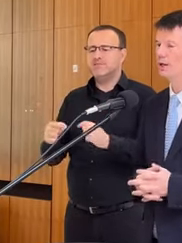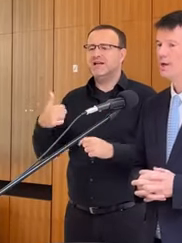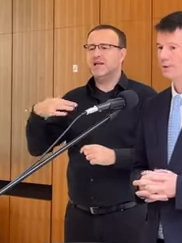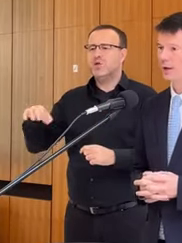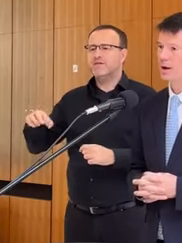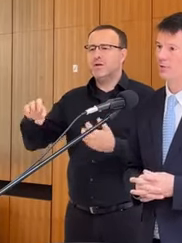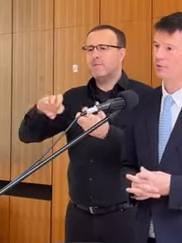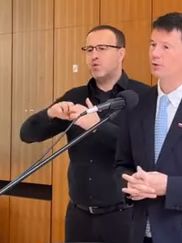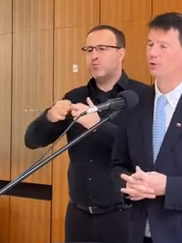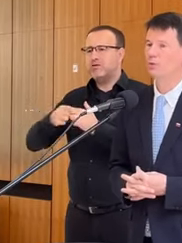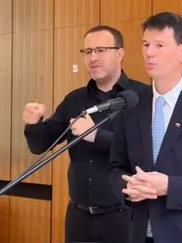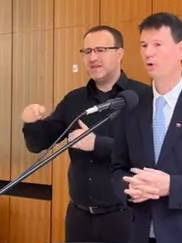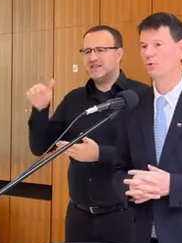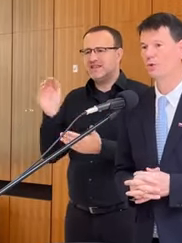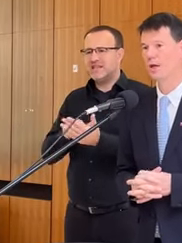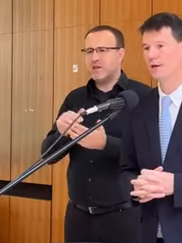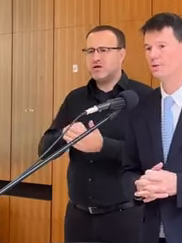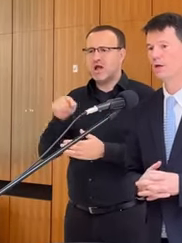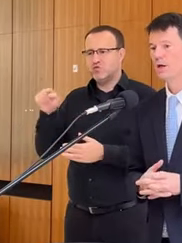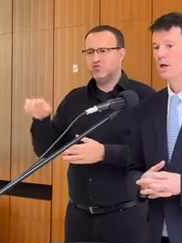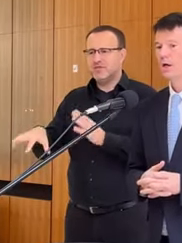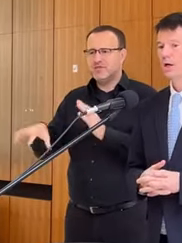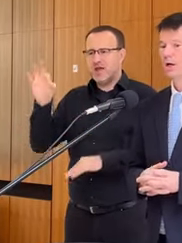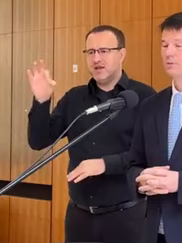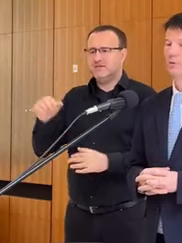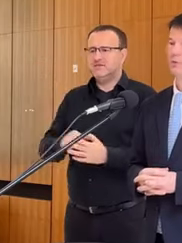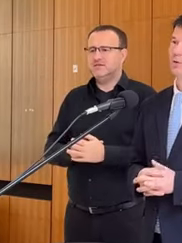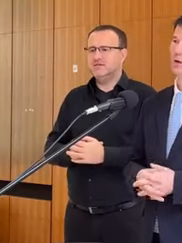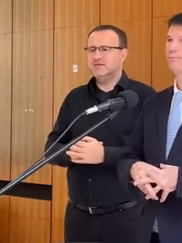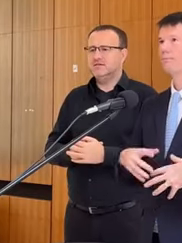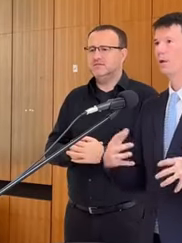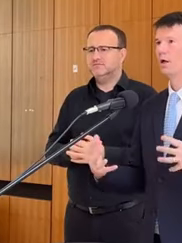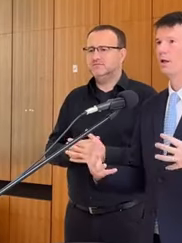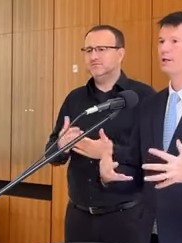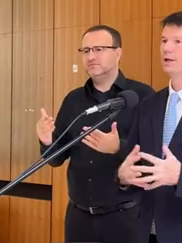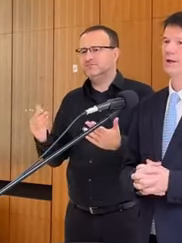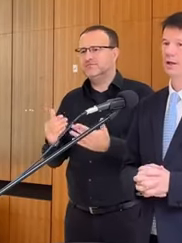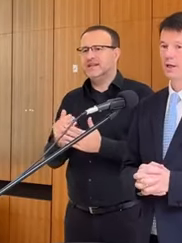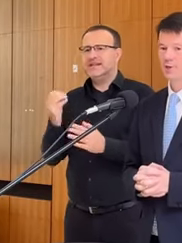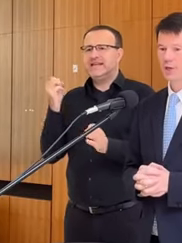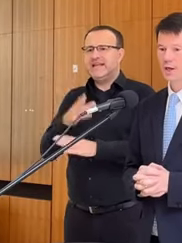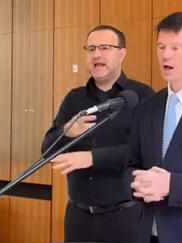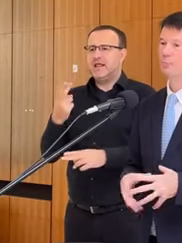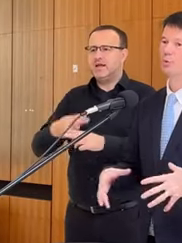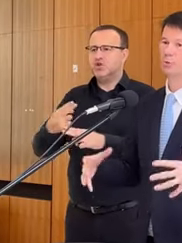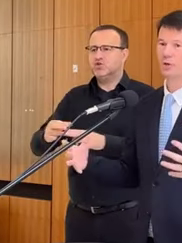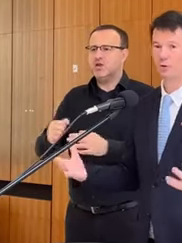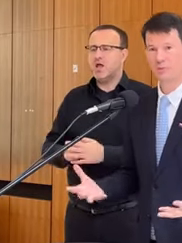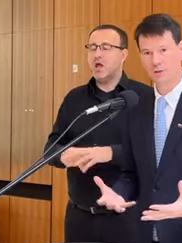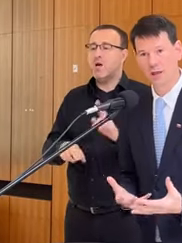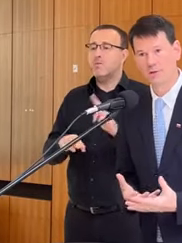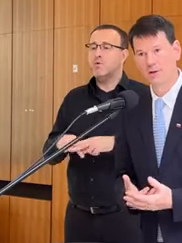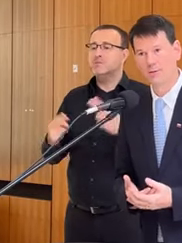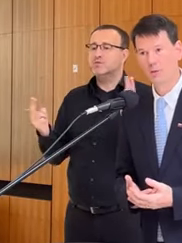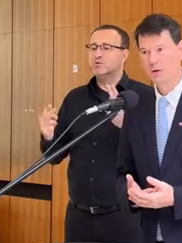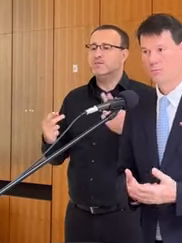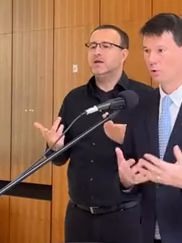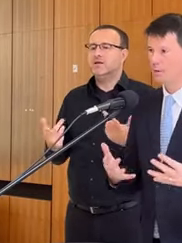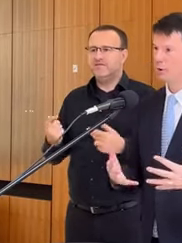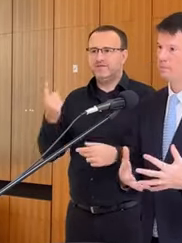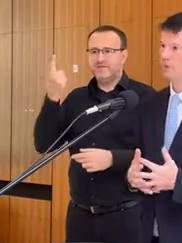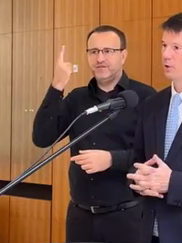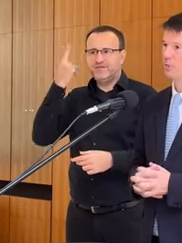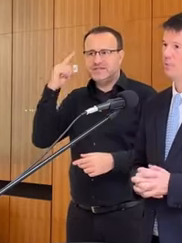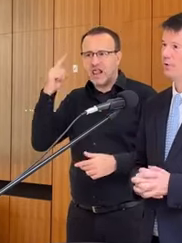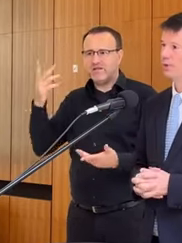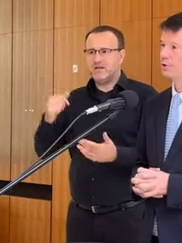ktoré bude treba v strednodobom horizonte nájsť, by som povedal, rýchle riešenia. A potom je to samozrejme vzdelávanie. Bolo